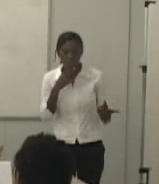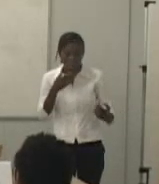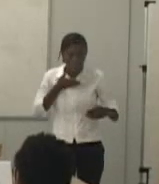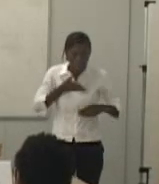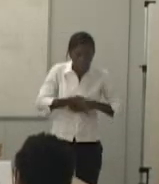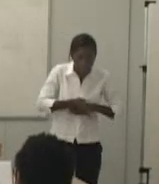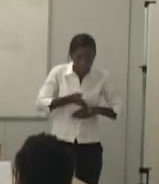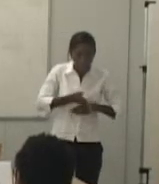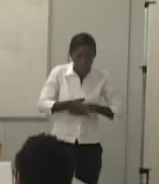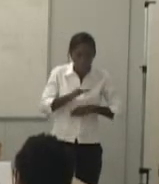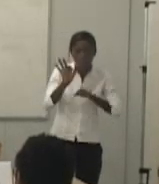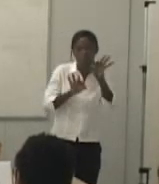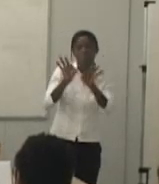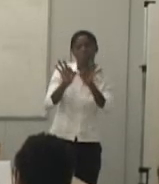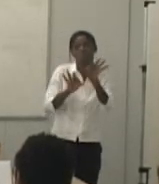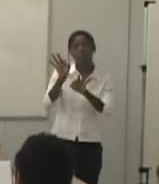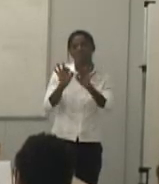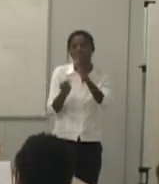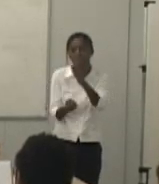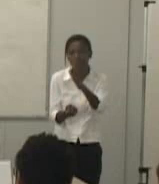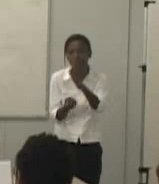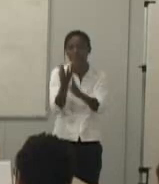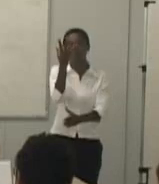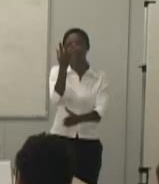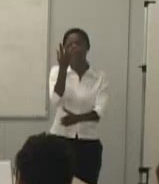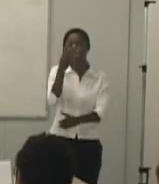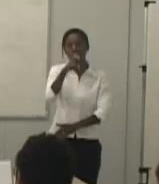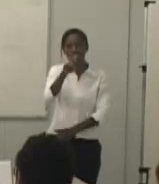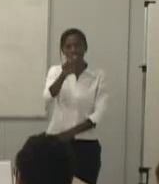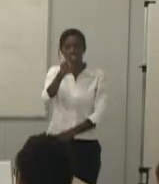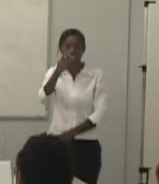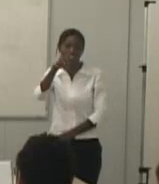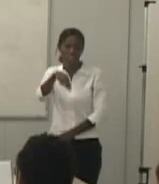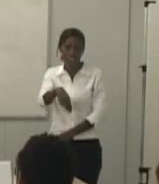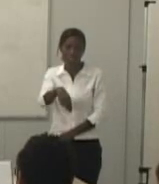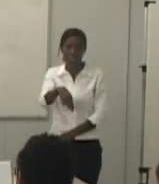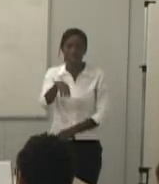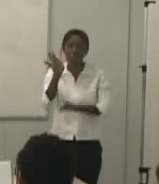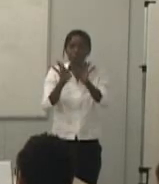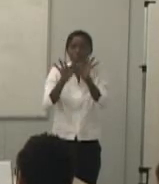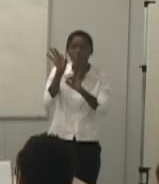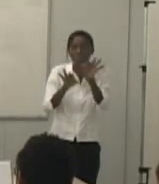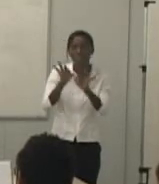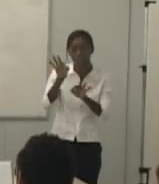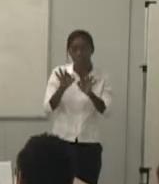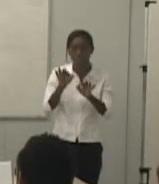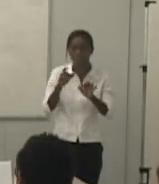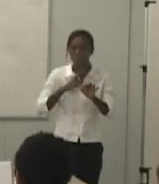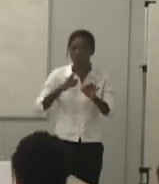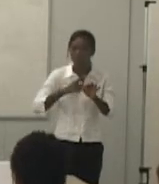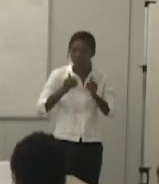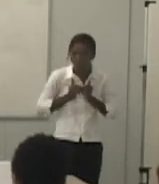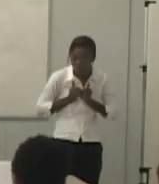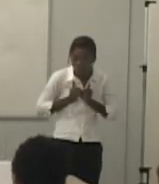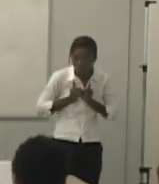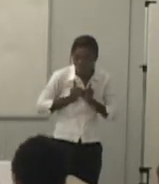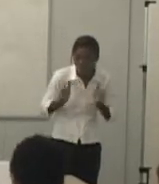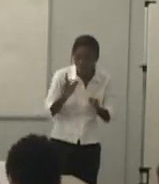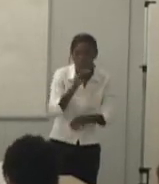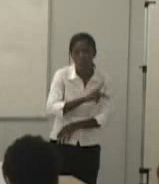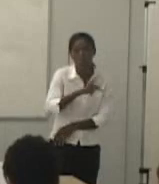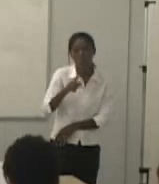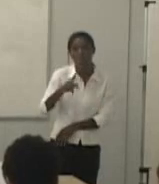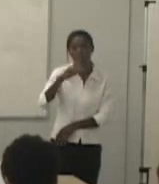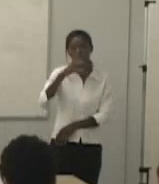implementar foi assim que nasceu cheren sherin Nasceu de uma iniciativa dos professores do